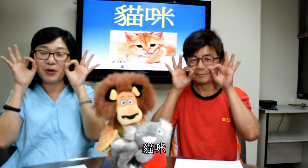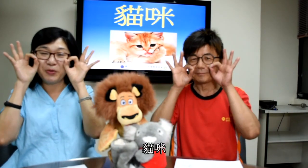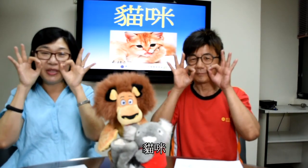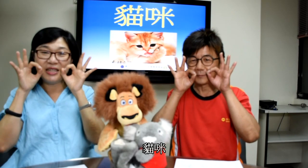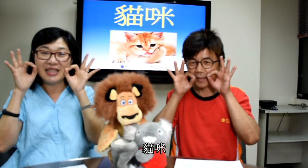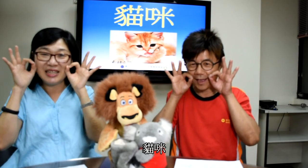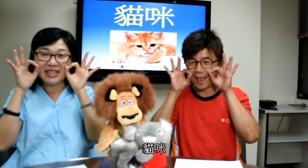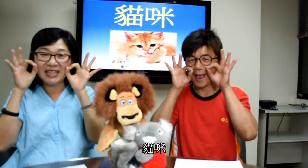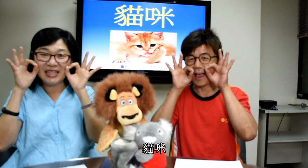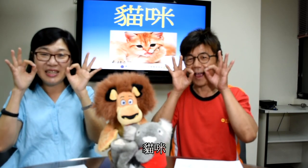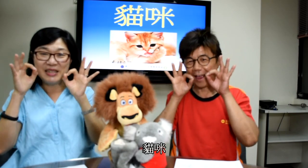咪。